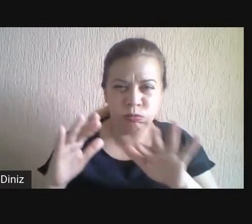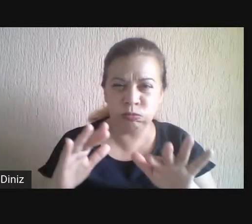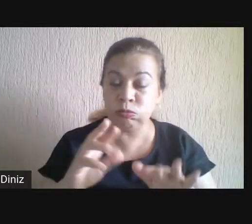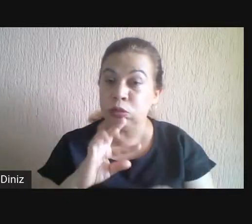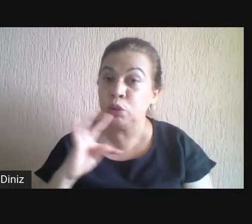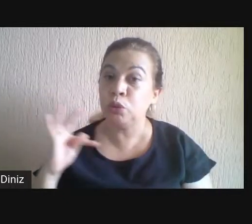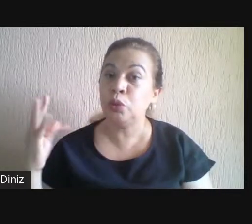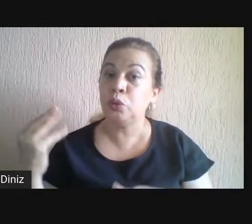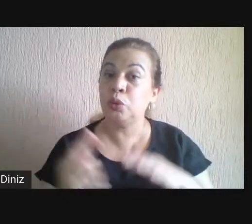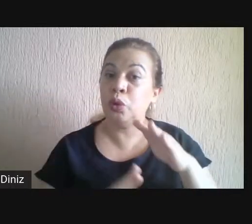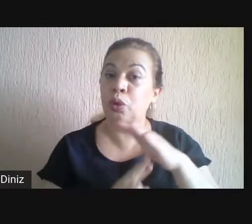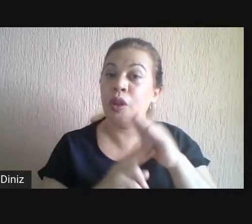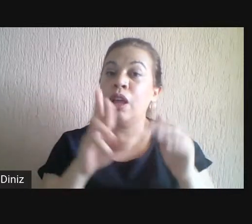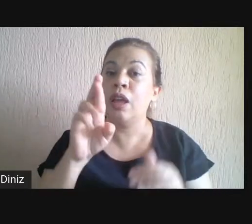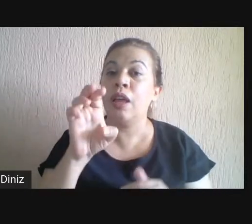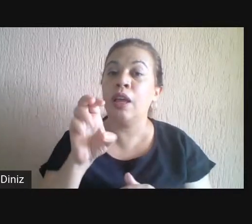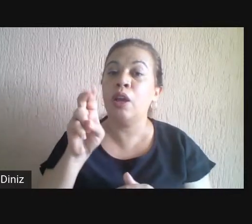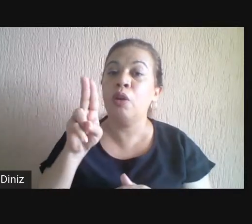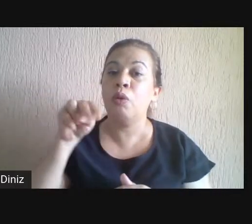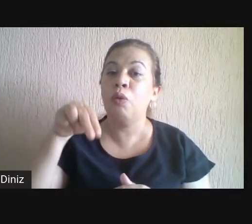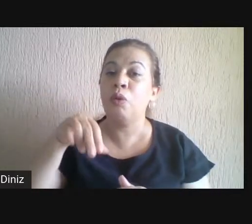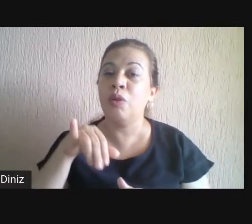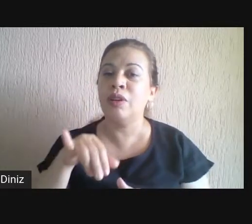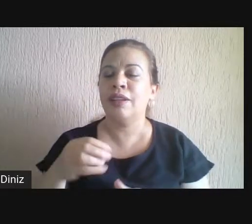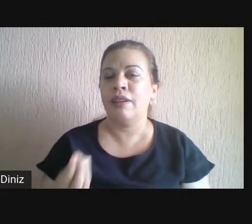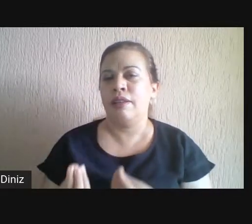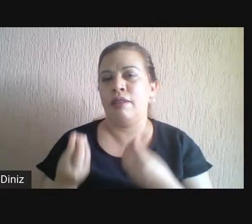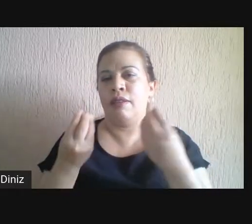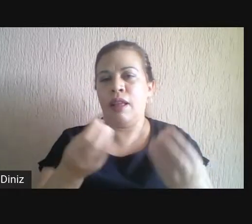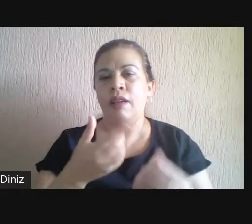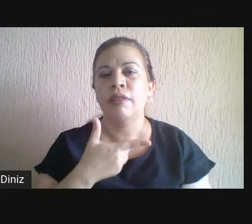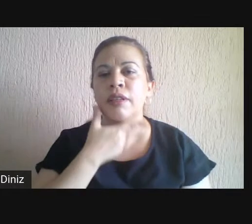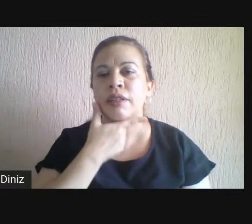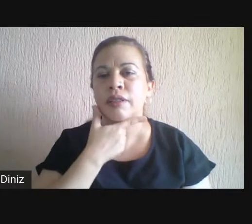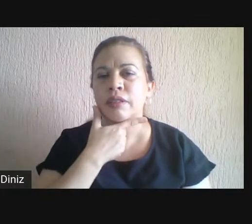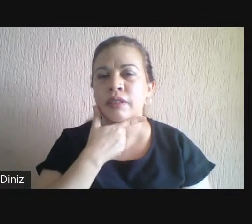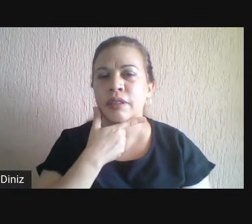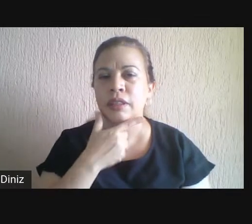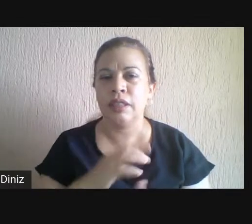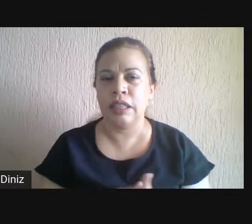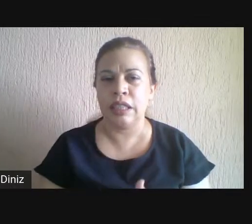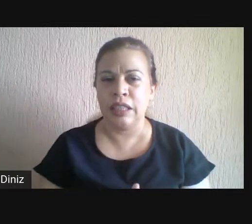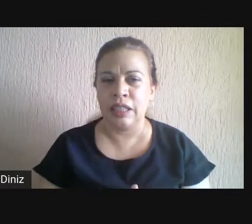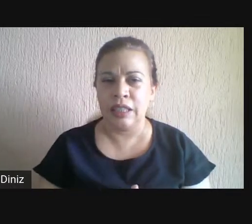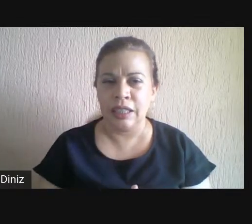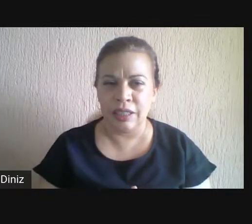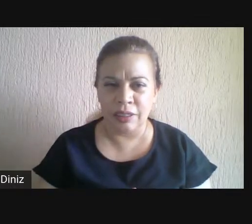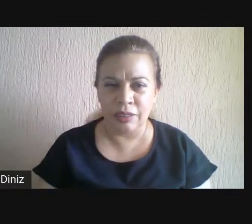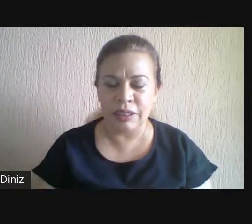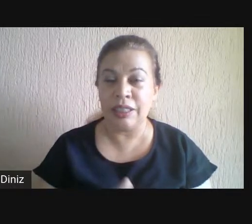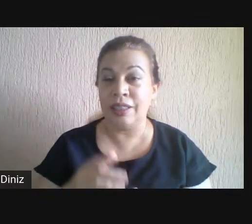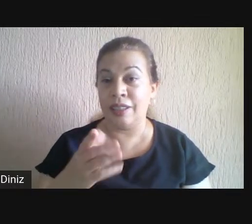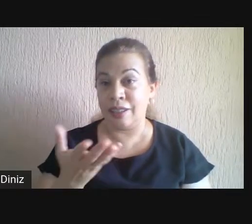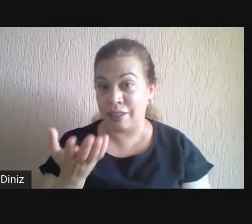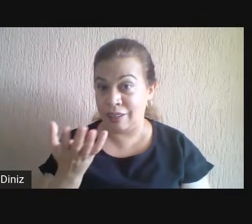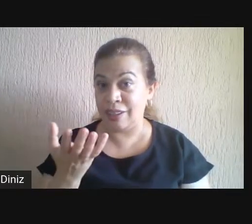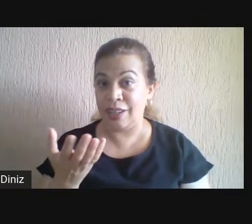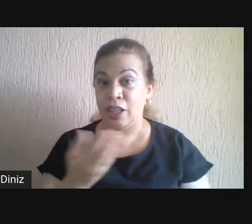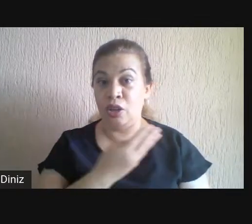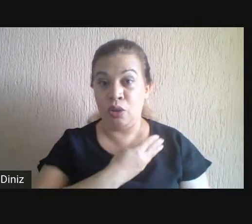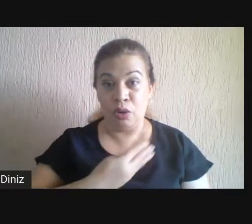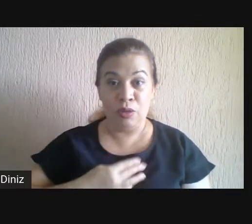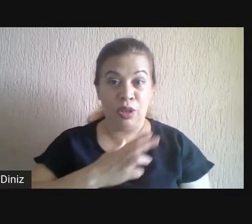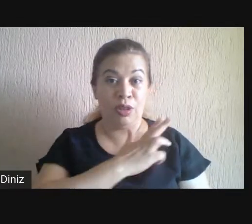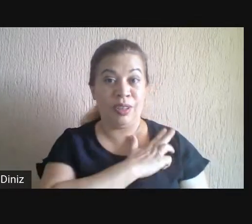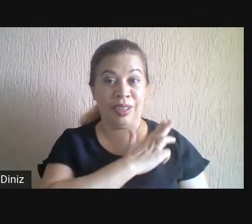Porque o Reúne ampliava as vagas e a acusação é que o governo Lula queria transformar as universidades